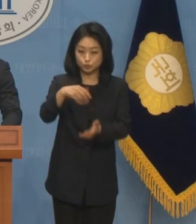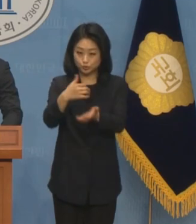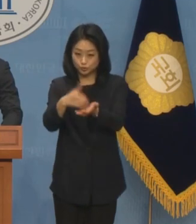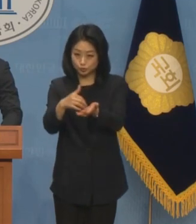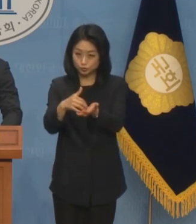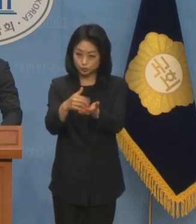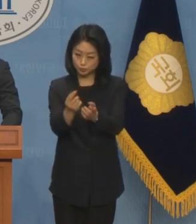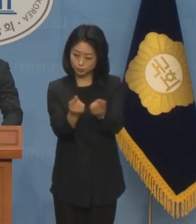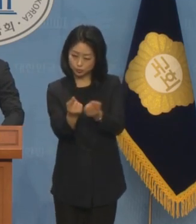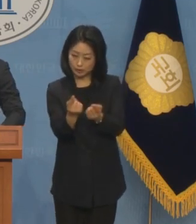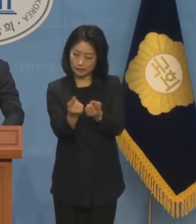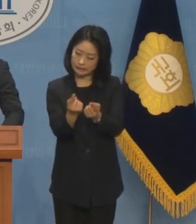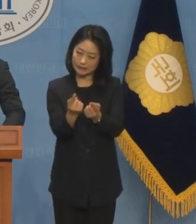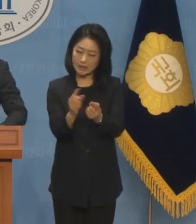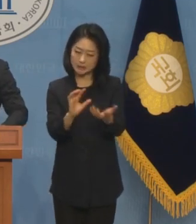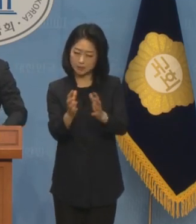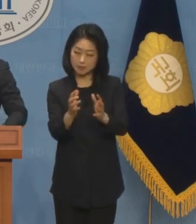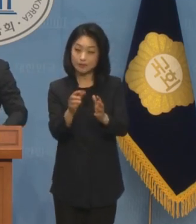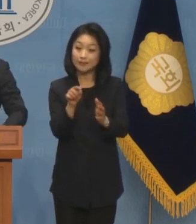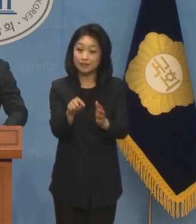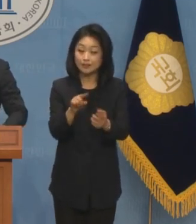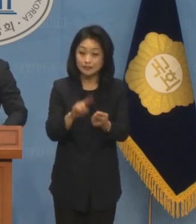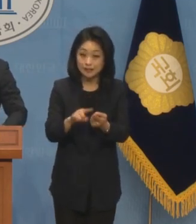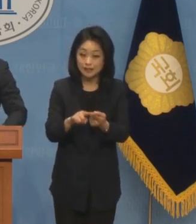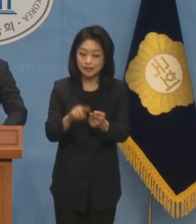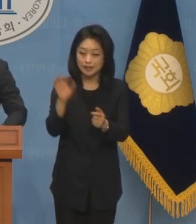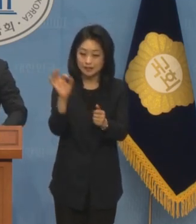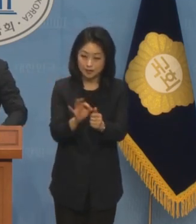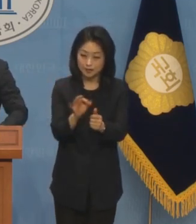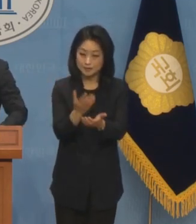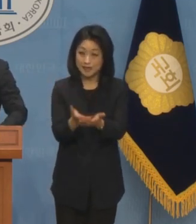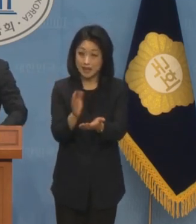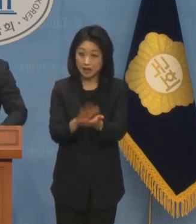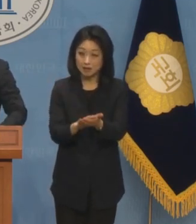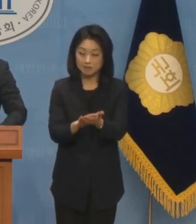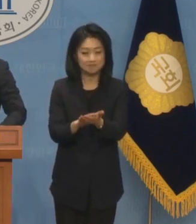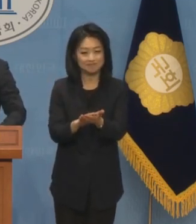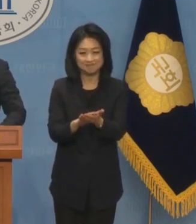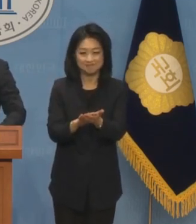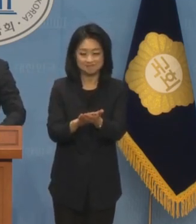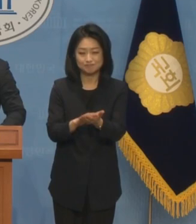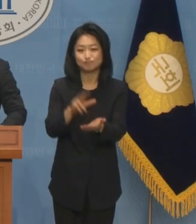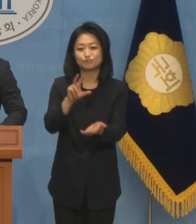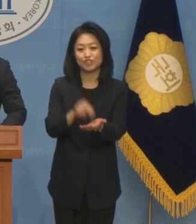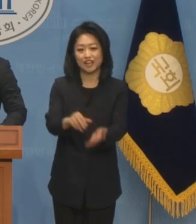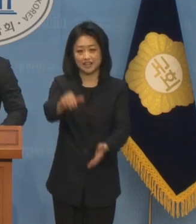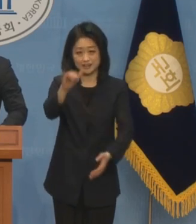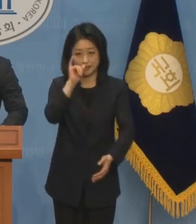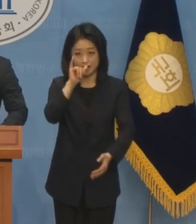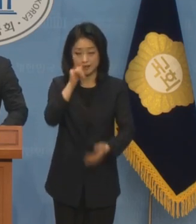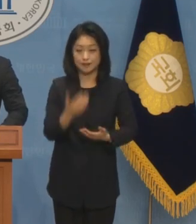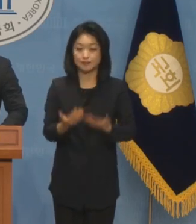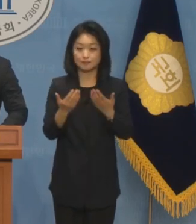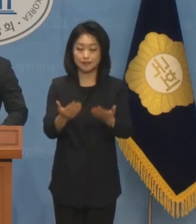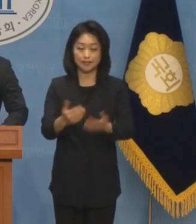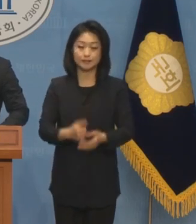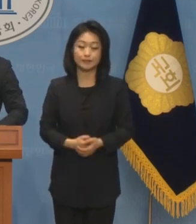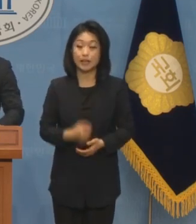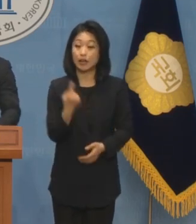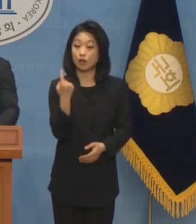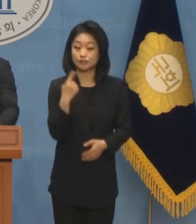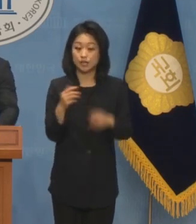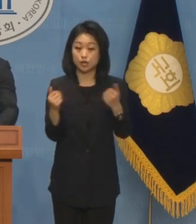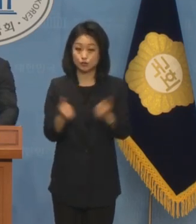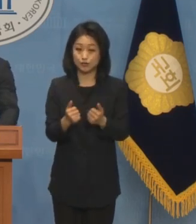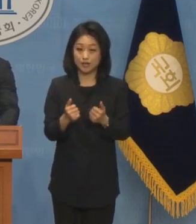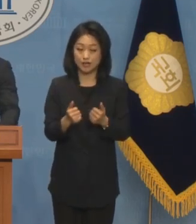있는 연금 개혁 방안은 미래 세대를 기만하는 일이라는 말씀을 드리고 싶습니다 어제 국회